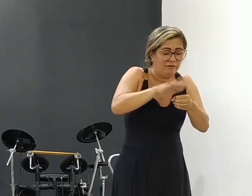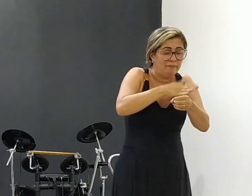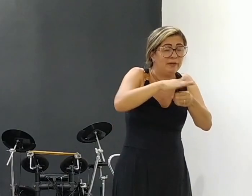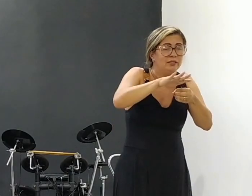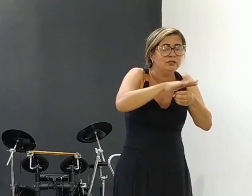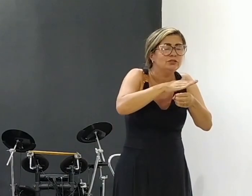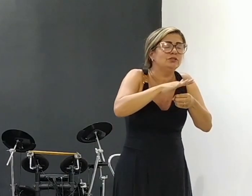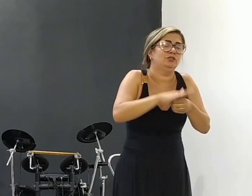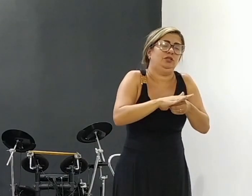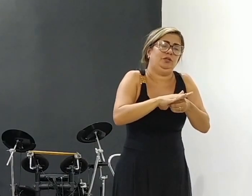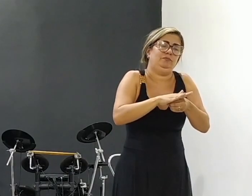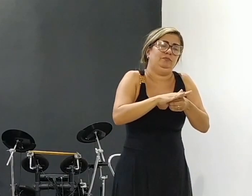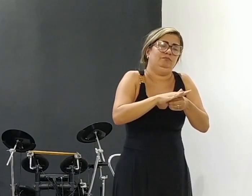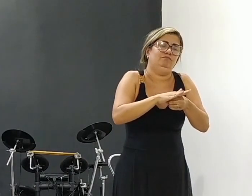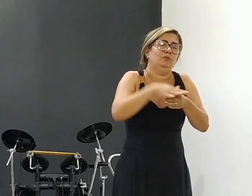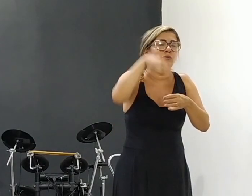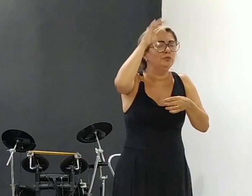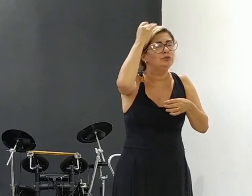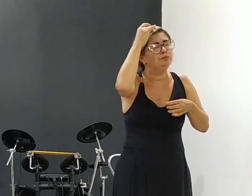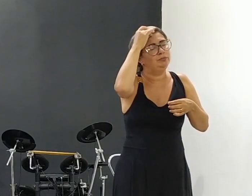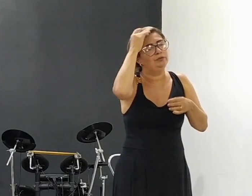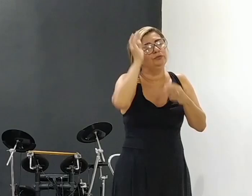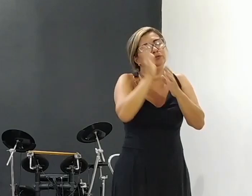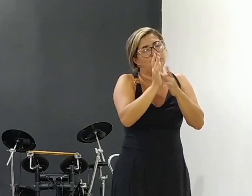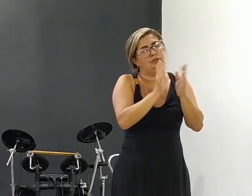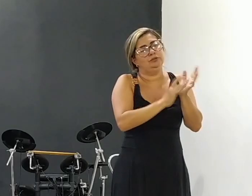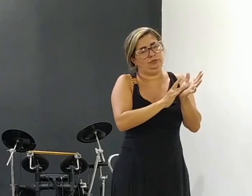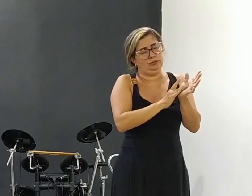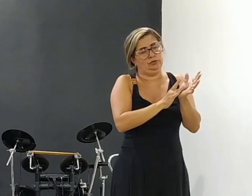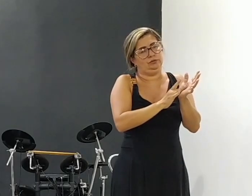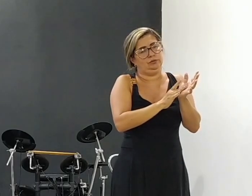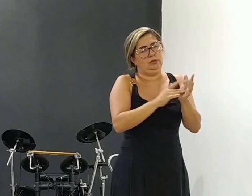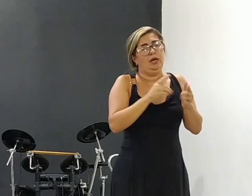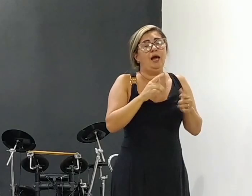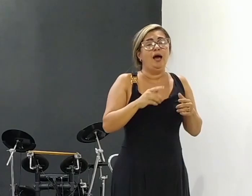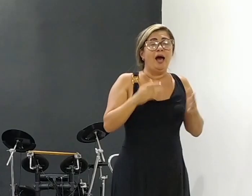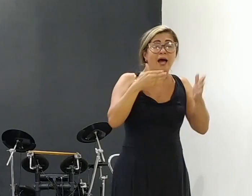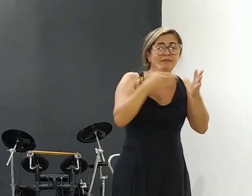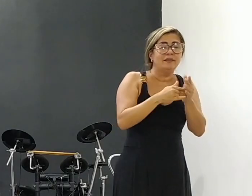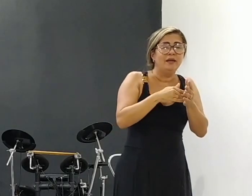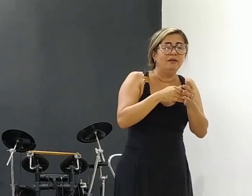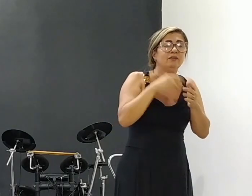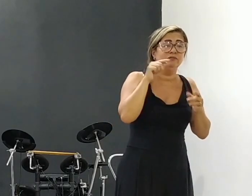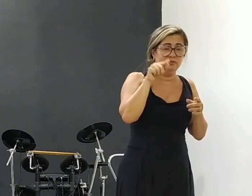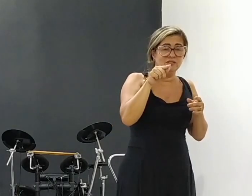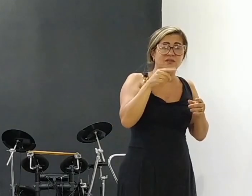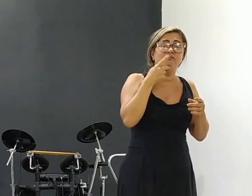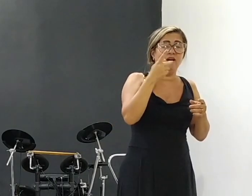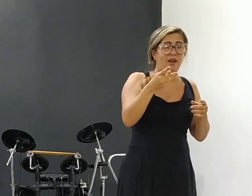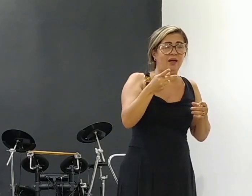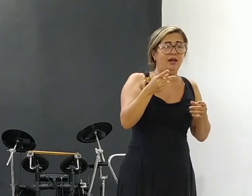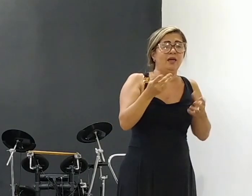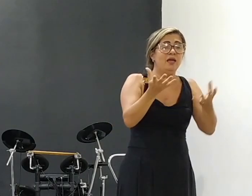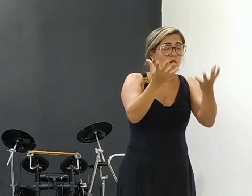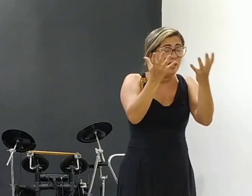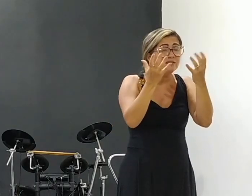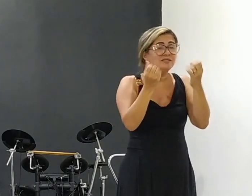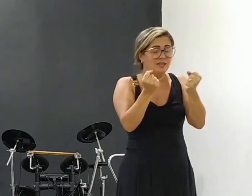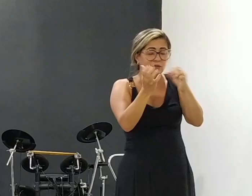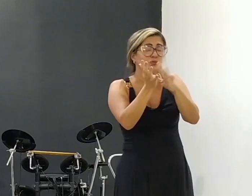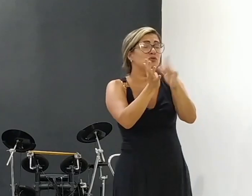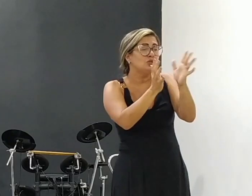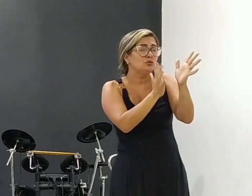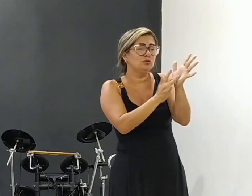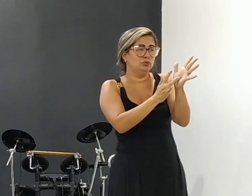o dia que você falar: Senhor, eu quero o Senhor presente na minha vida para todo sempre. A partir